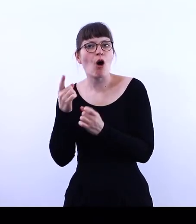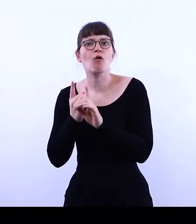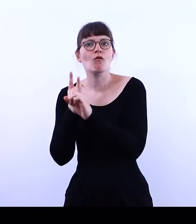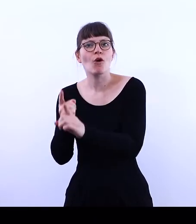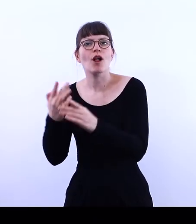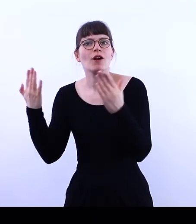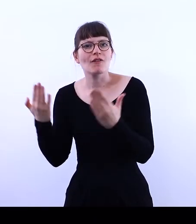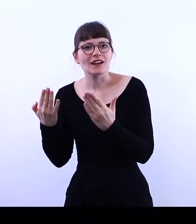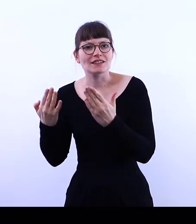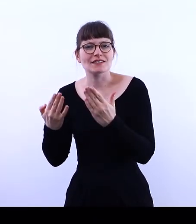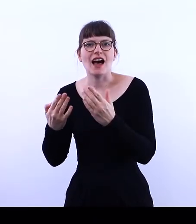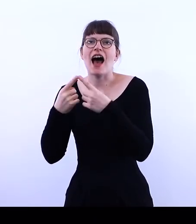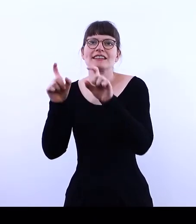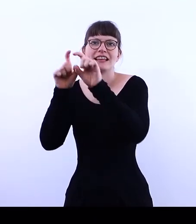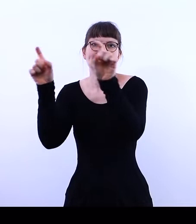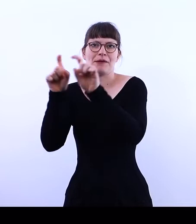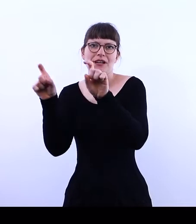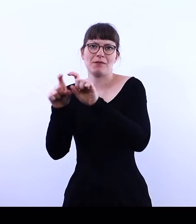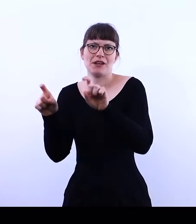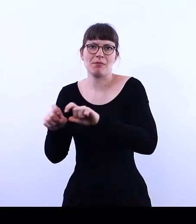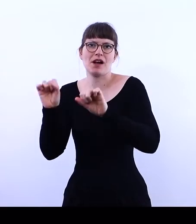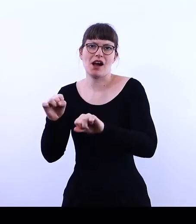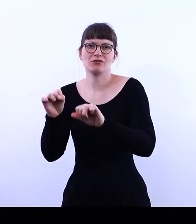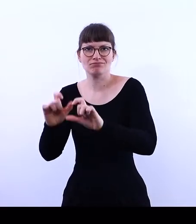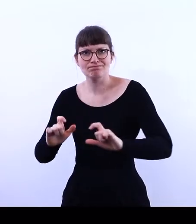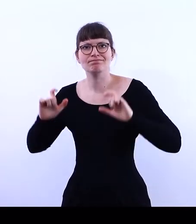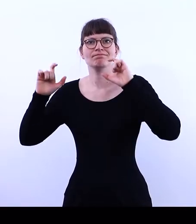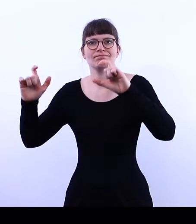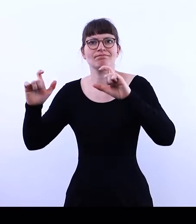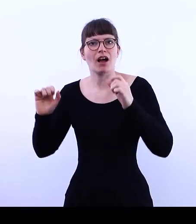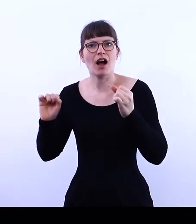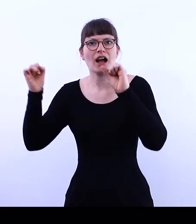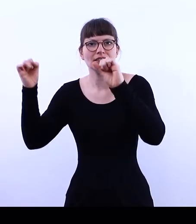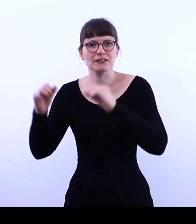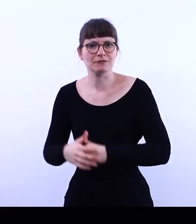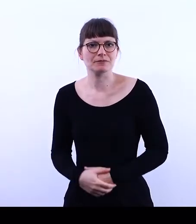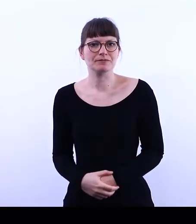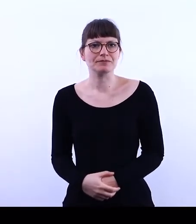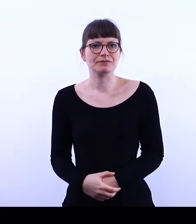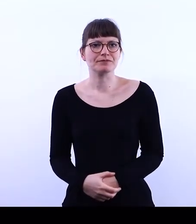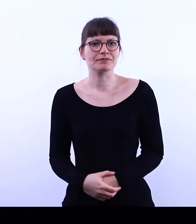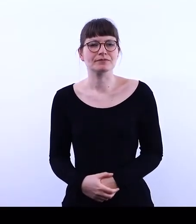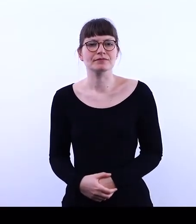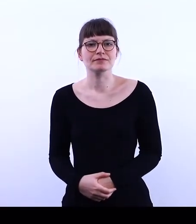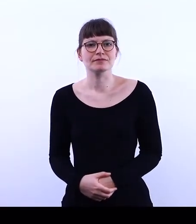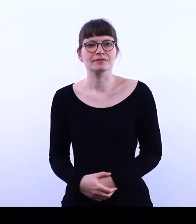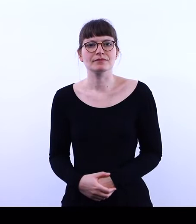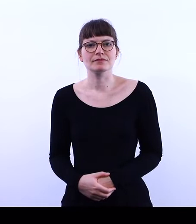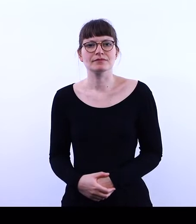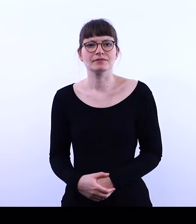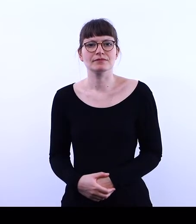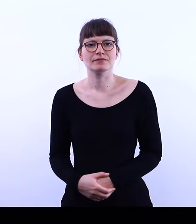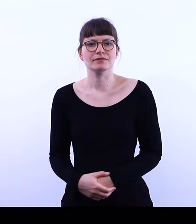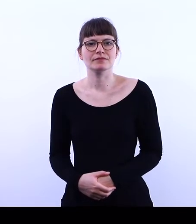nochmal ganz andere Themen angehen können und sie auch sehr aktiv angehen, jetzt in der Chorjungen und schauen, wie wir diese Themen